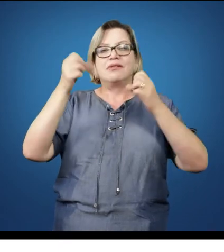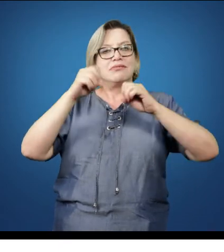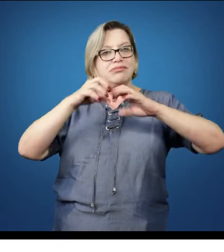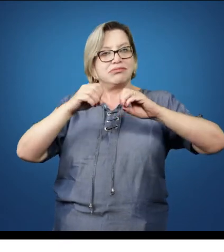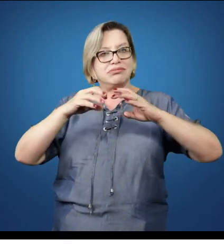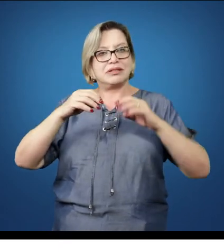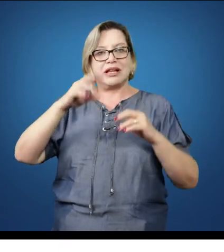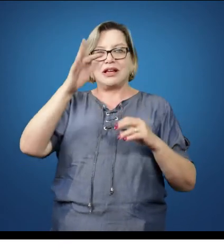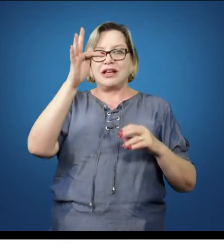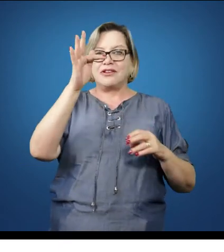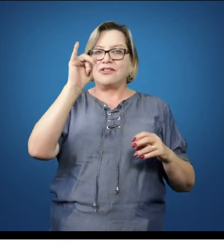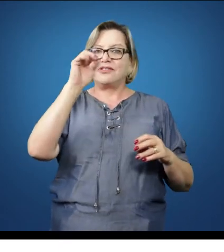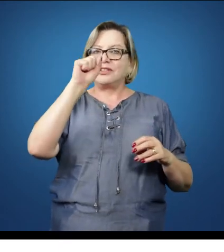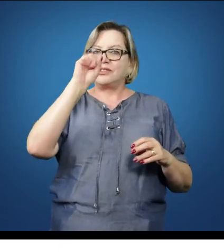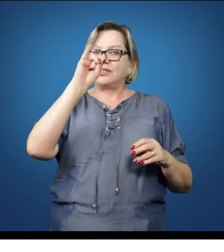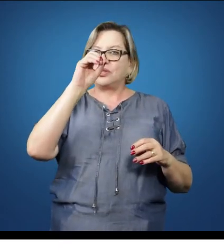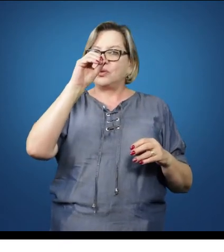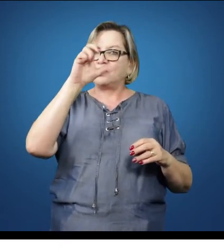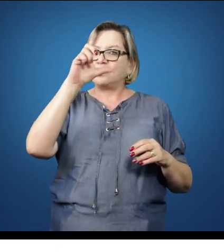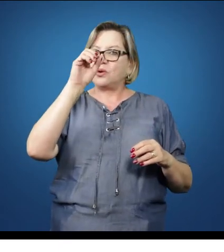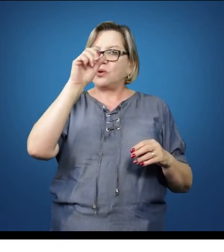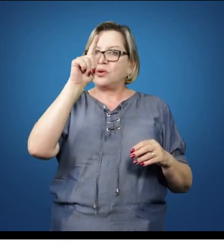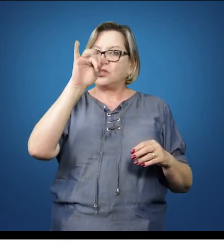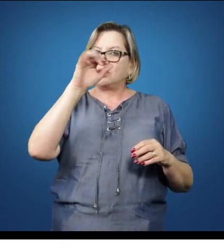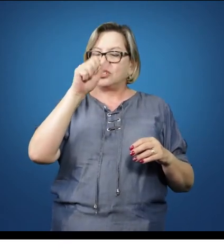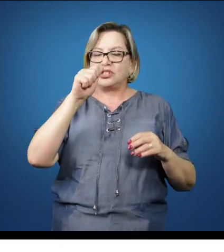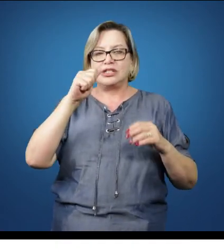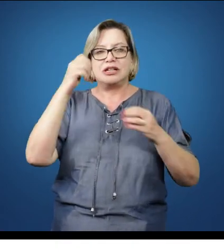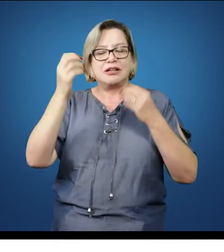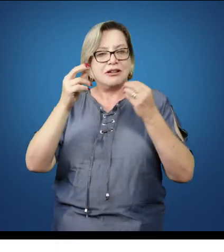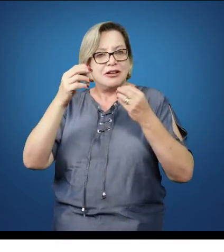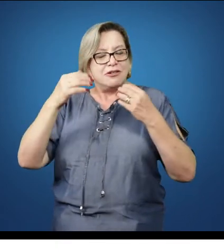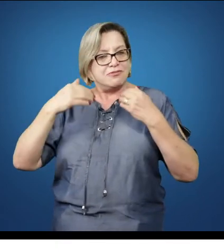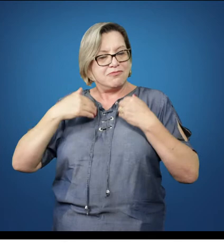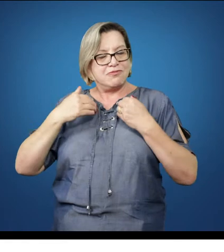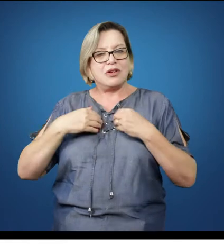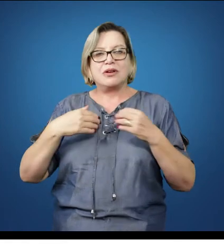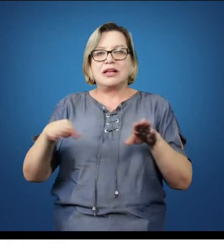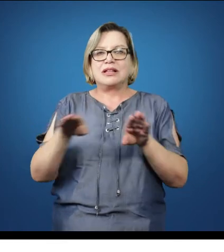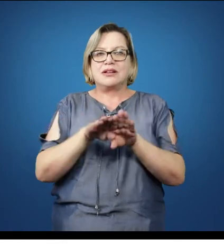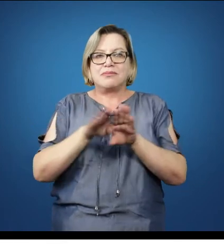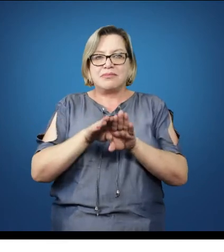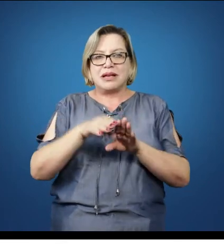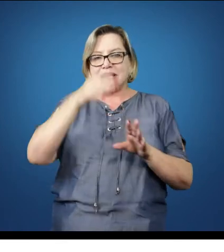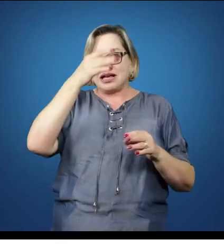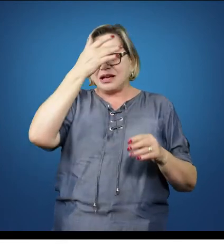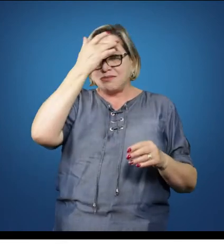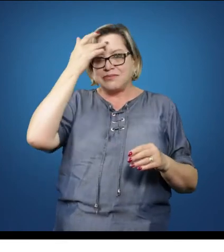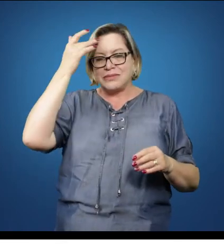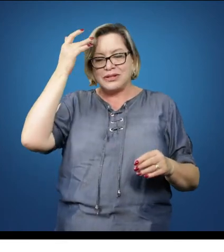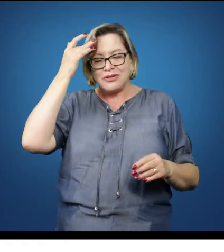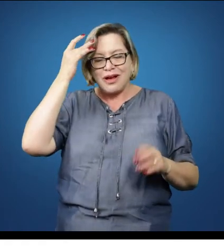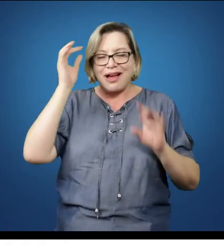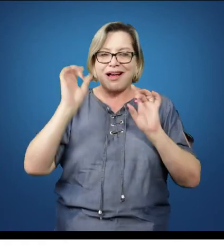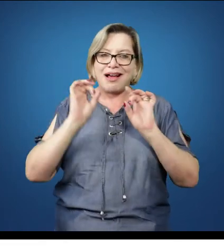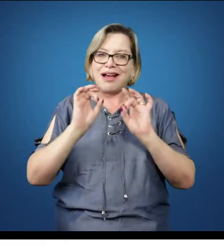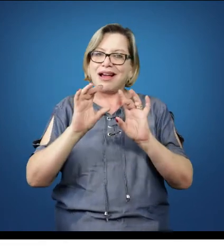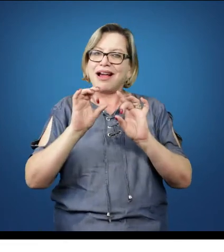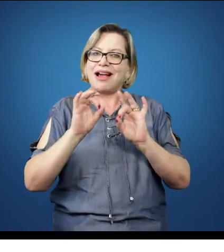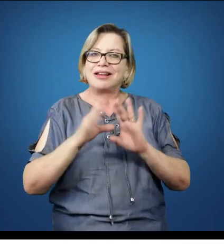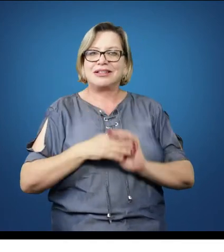fisiologia do exercício e as populações especiais pessoas que propor possuem problemas